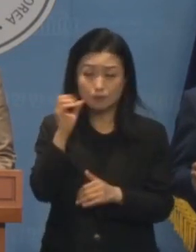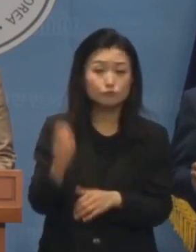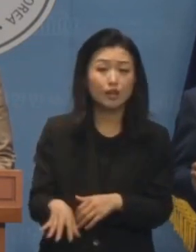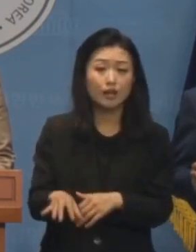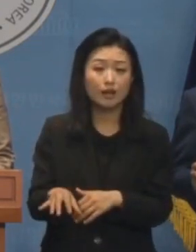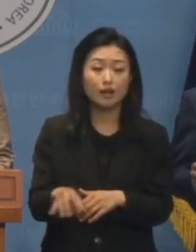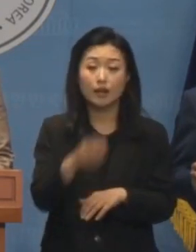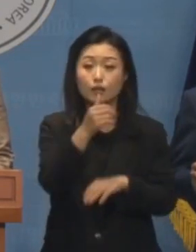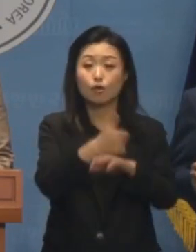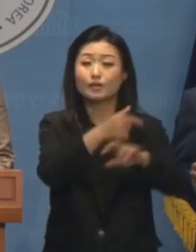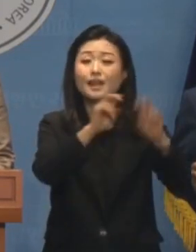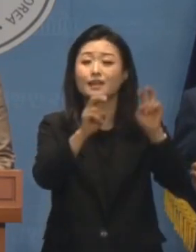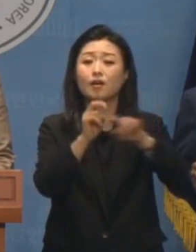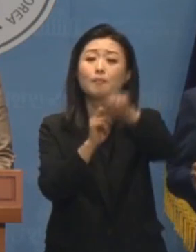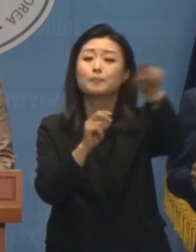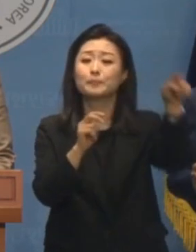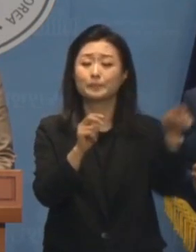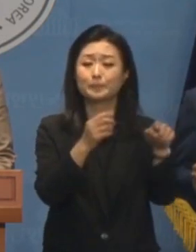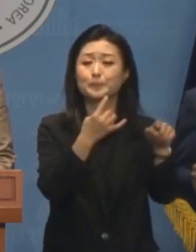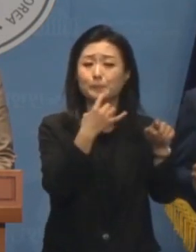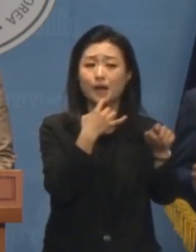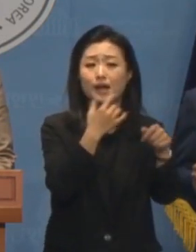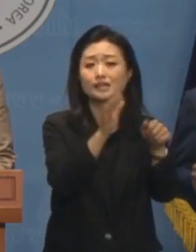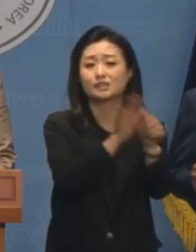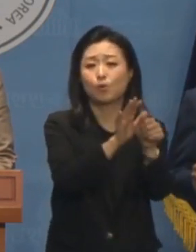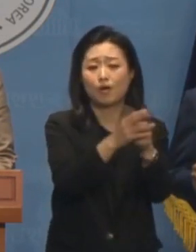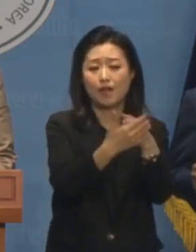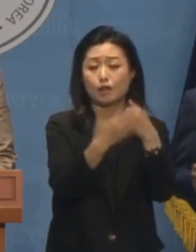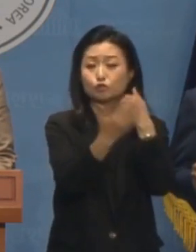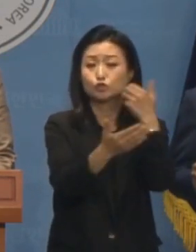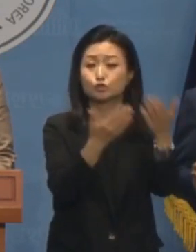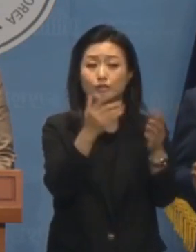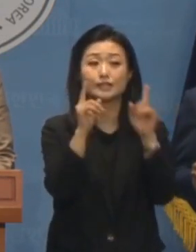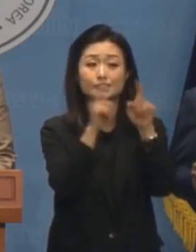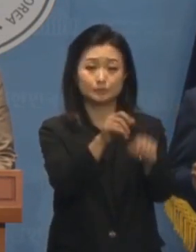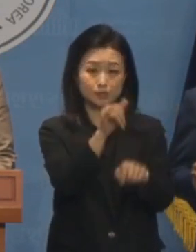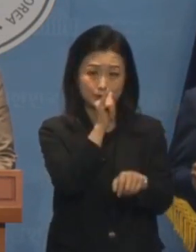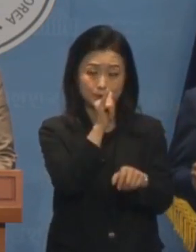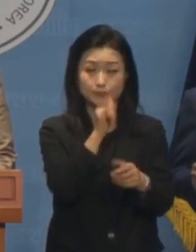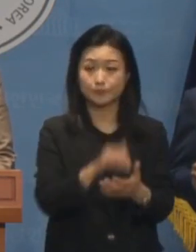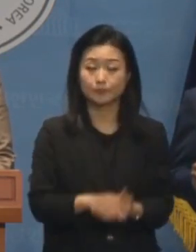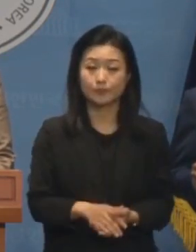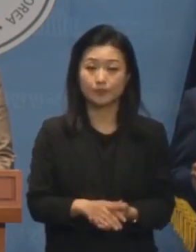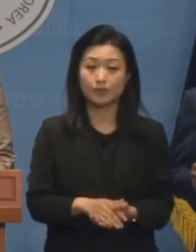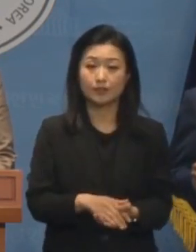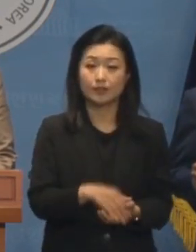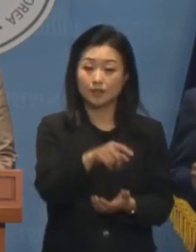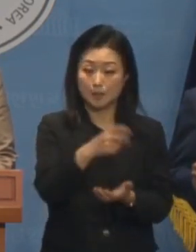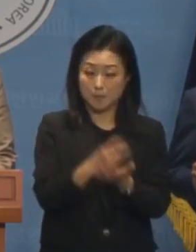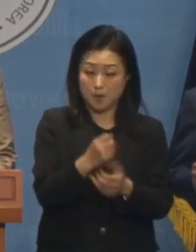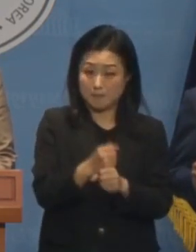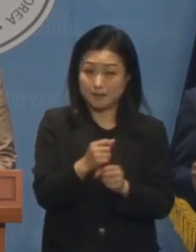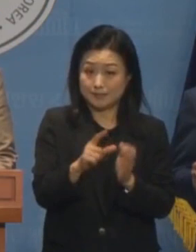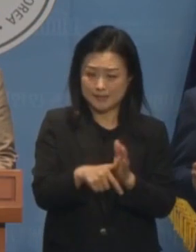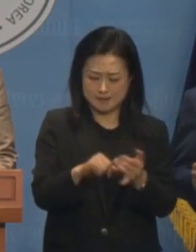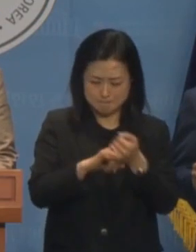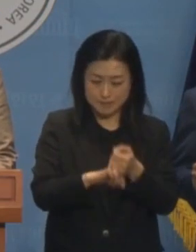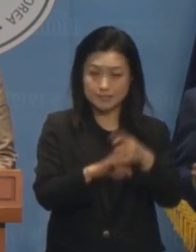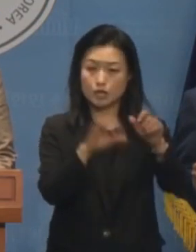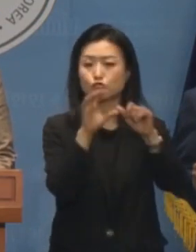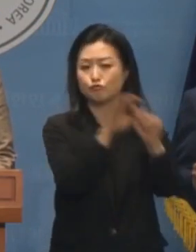않고 결국은 업계들만 대변하는 입법들을 추진하는 것이 아닌가라는 의문을 가질 수밖에 없고 이 점은 입법 과정에서